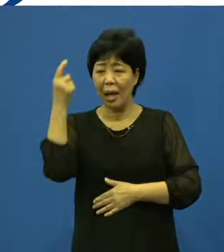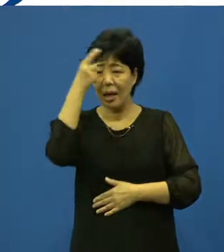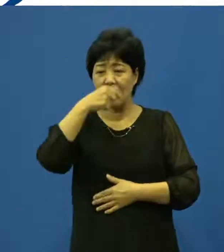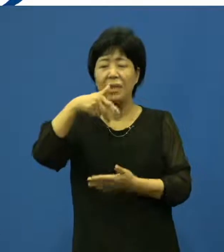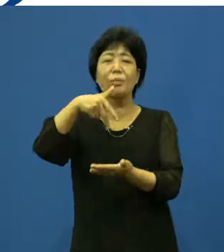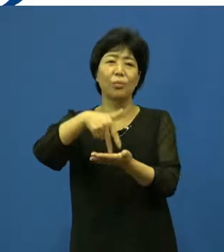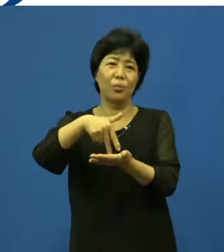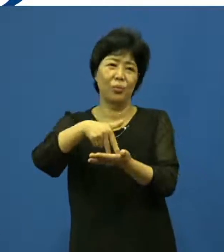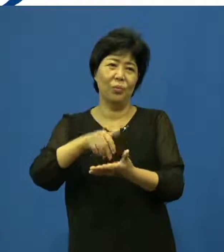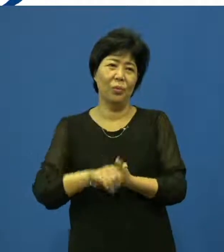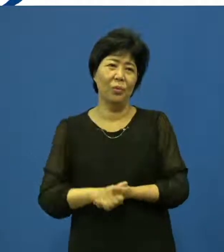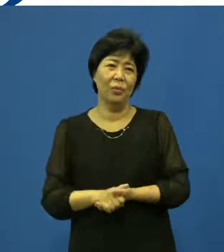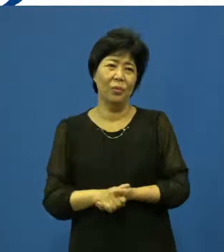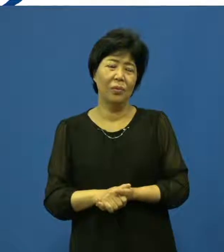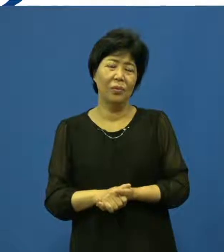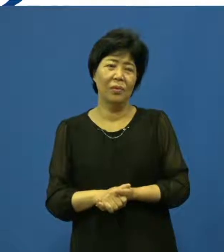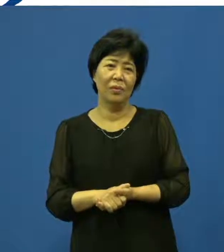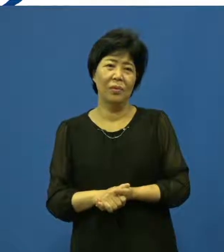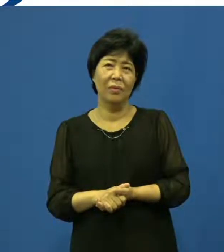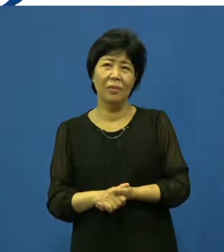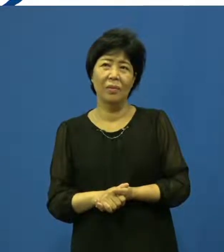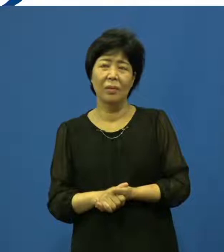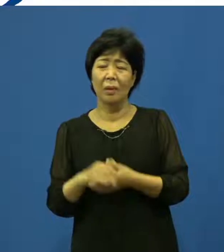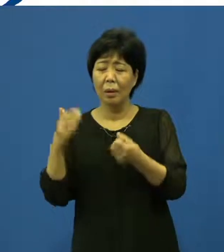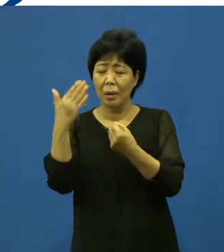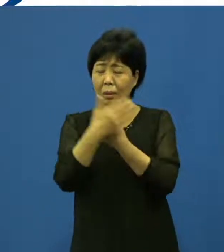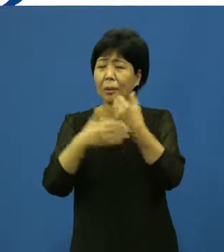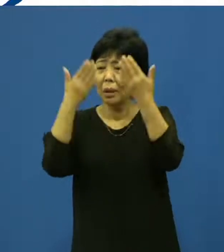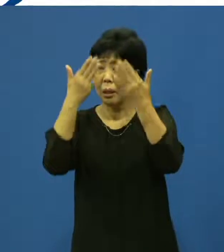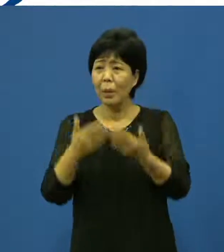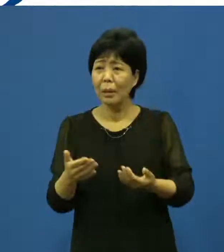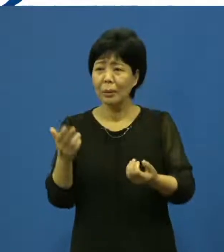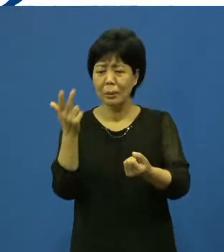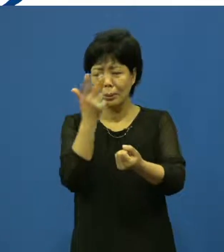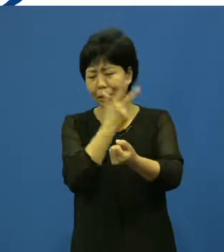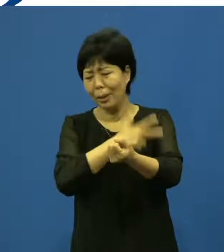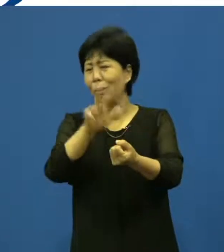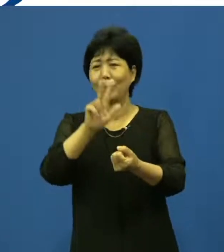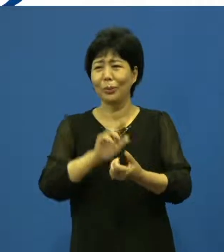여기에 어디에서 은혜를 받을 만한 구석이 하나가 더 있습니까?